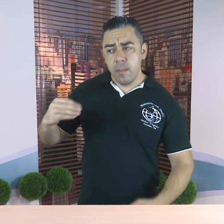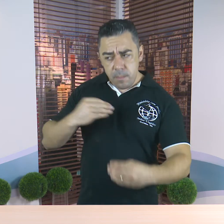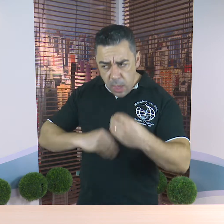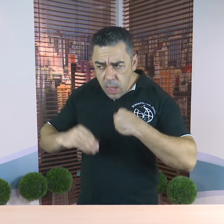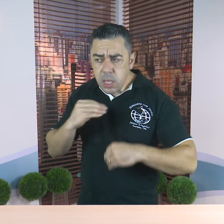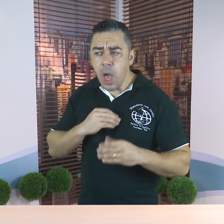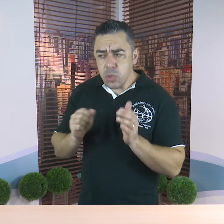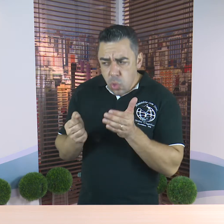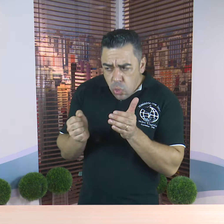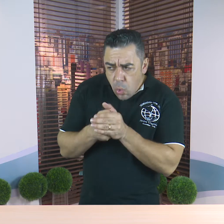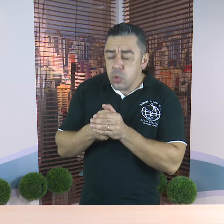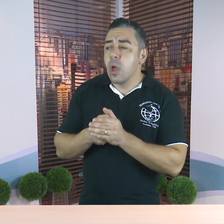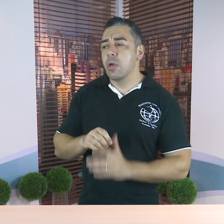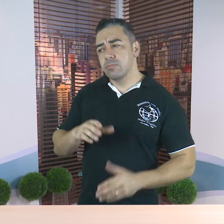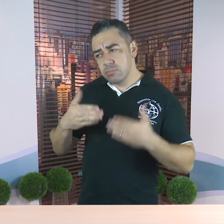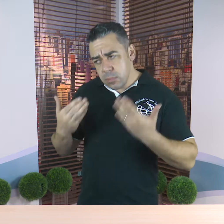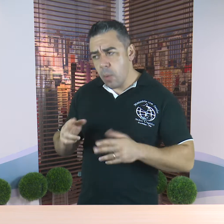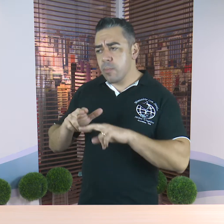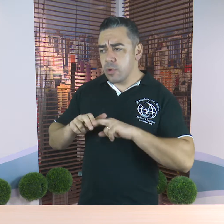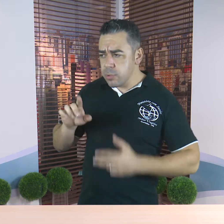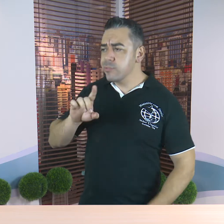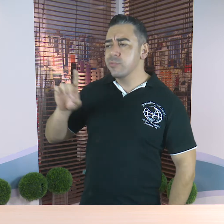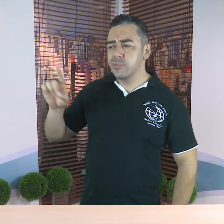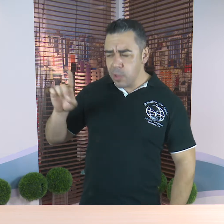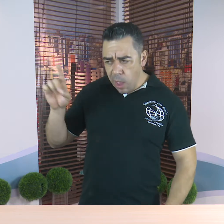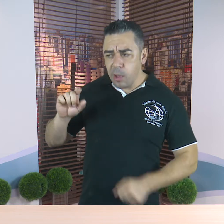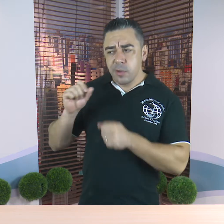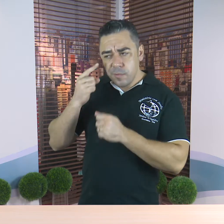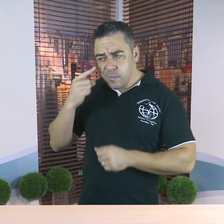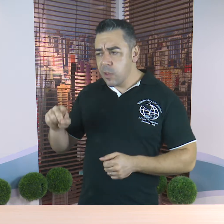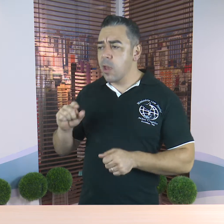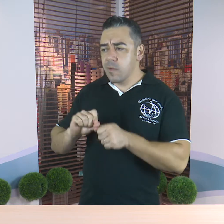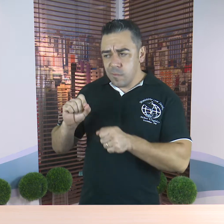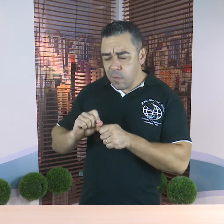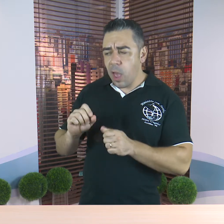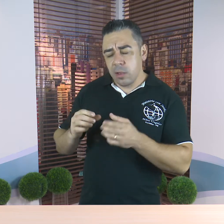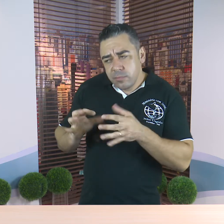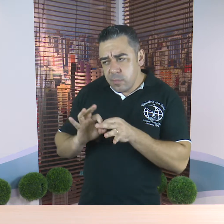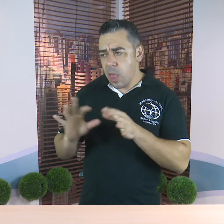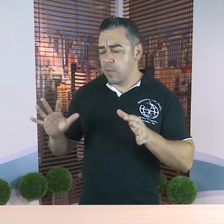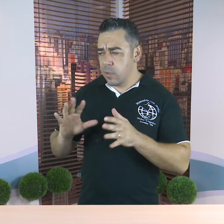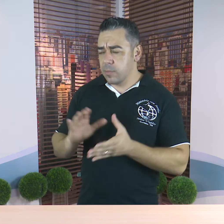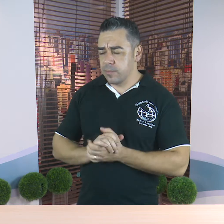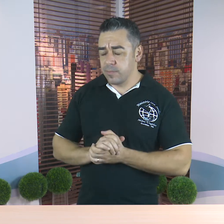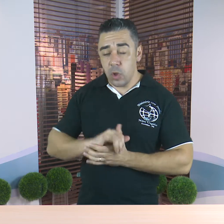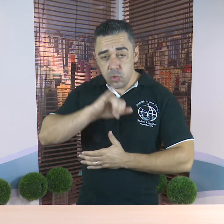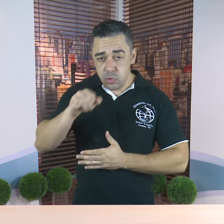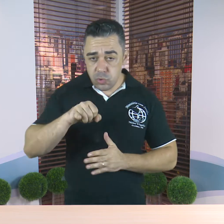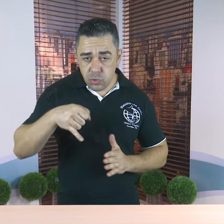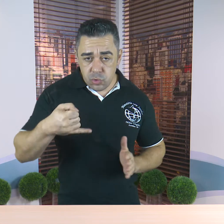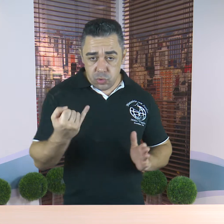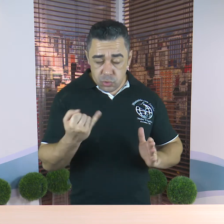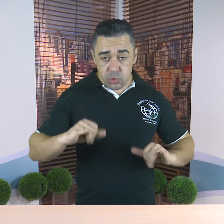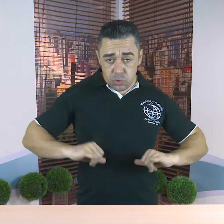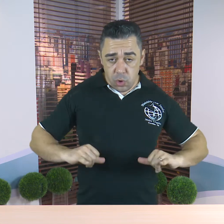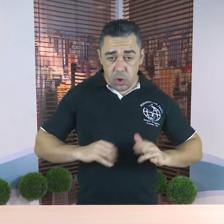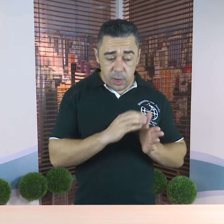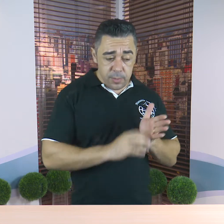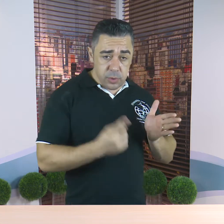contra ele, também ele os lançou na mão da sua transgressão. Jó, capítulo 18, a partir do versículo